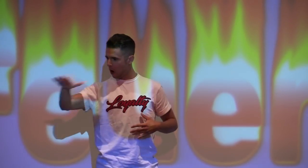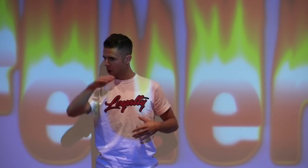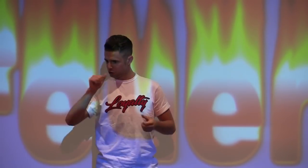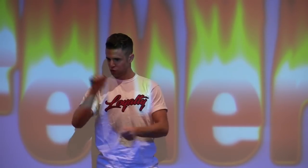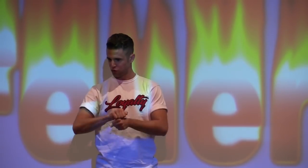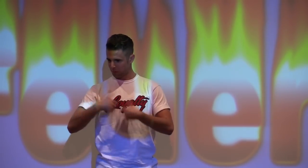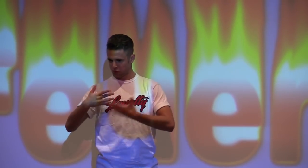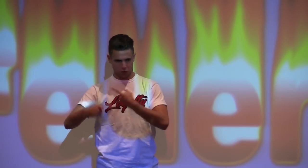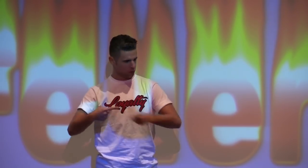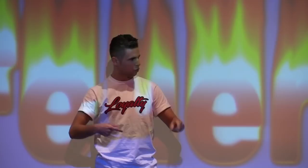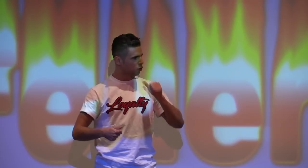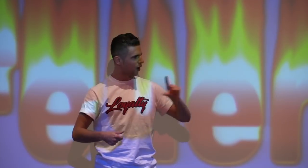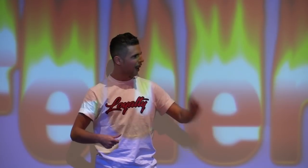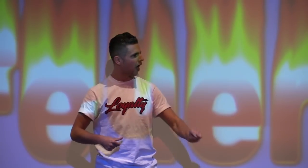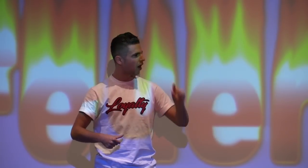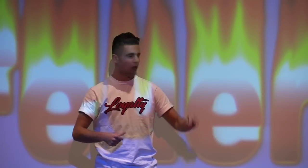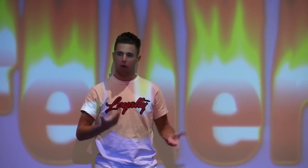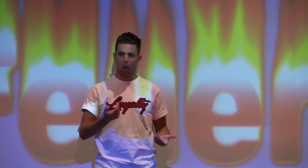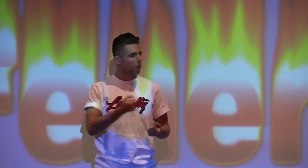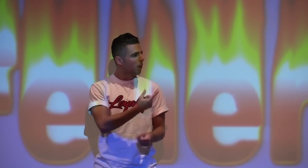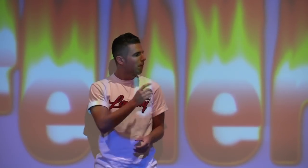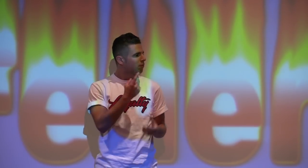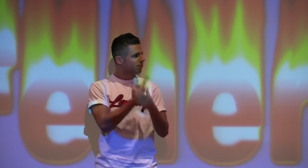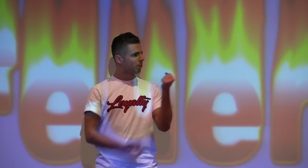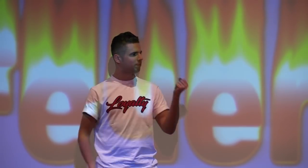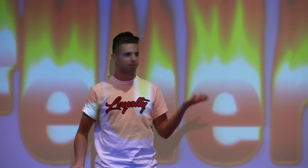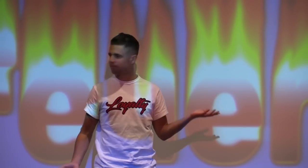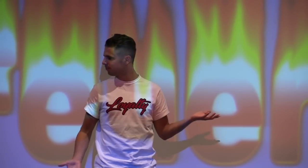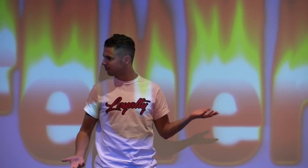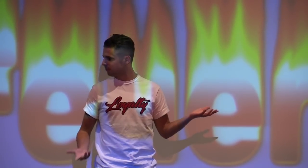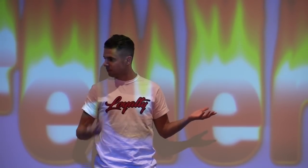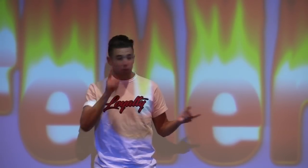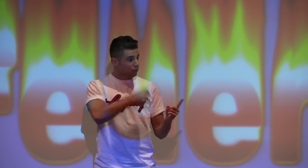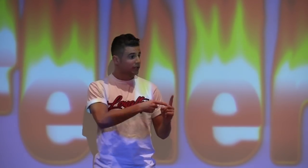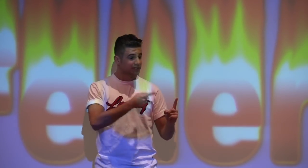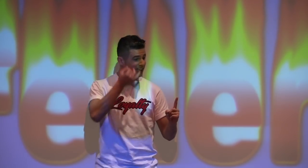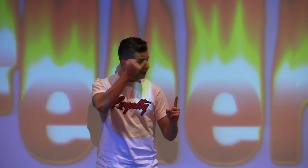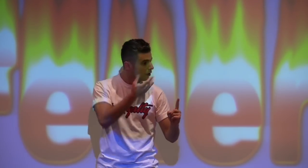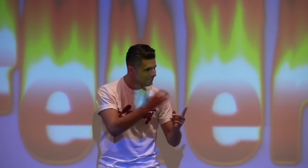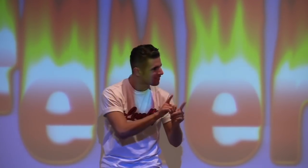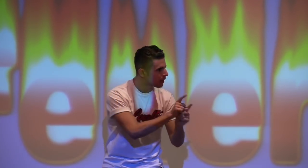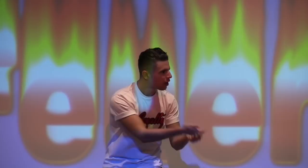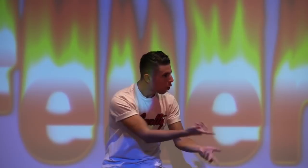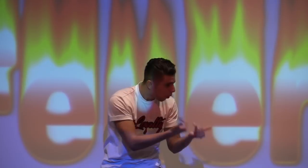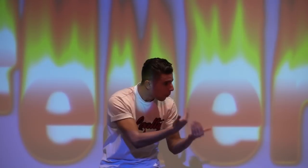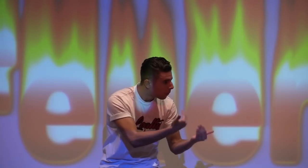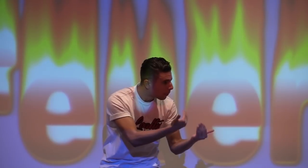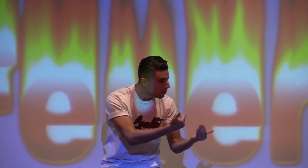die möglichen Ideen von jungen Leuten eben nicht mitnehmen. Ne? Und die werden halt schnell klein gemacht und dann haben sie halt auch keine Chance im Sumpfverein.